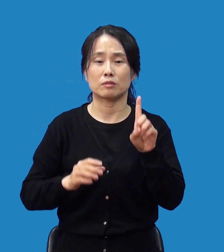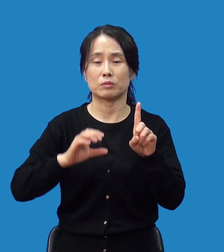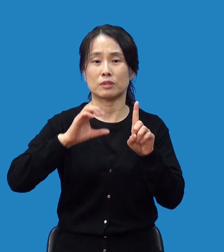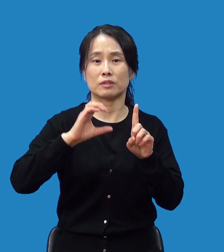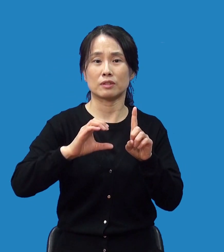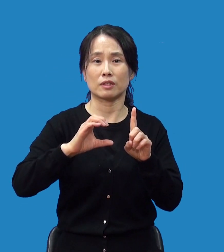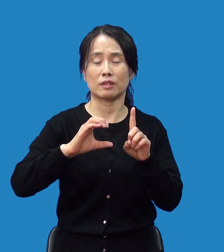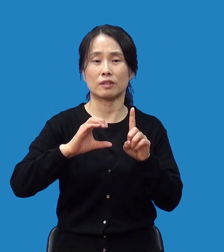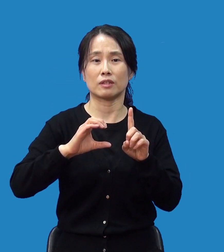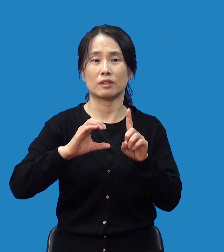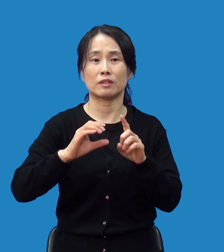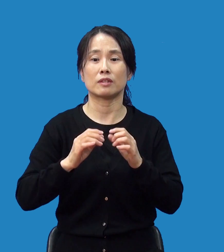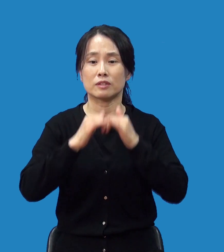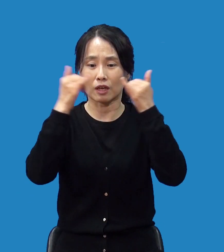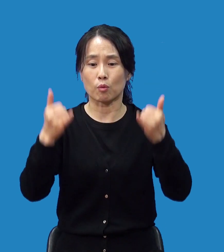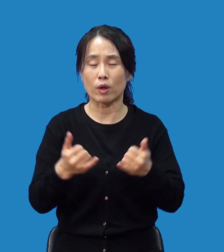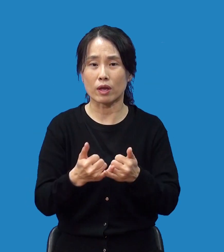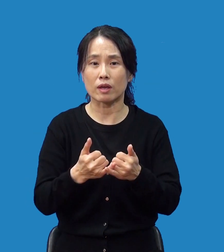사회라고